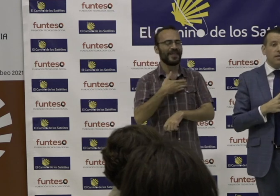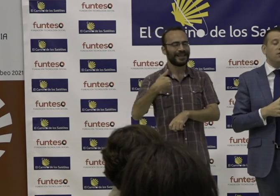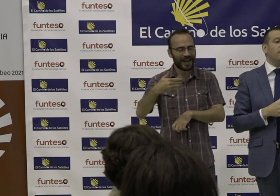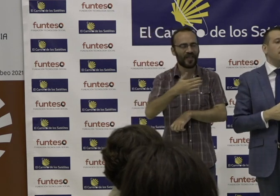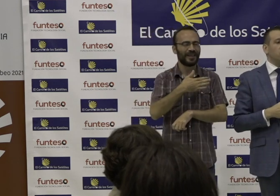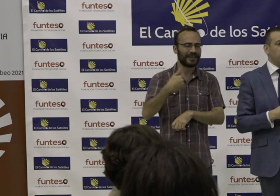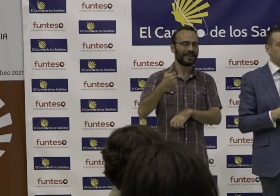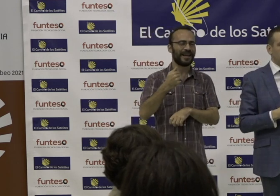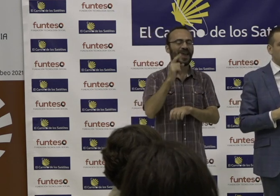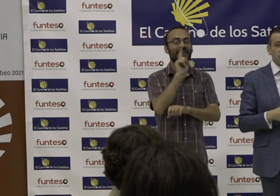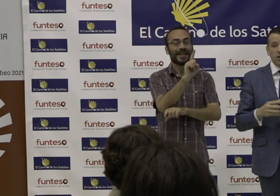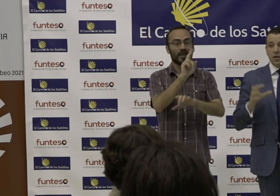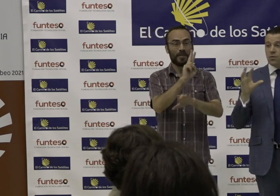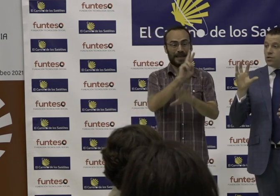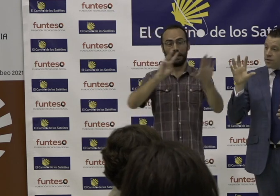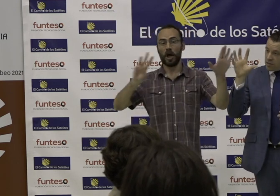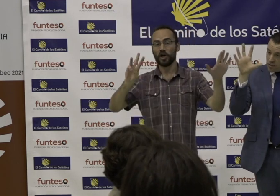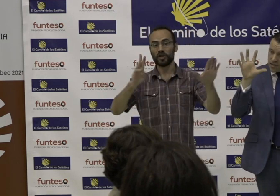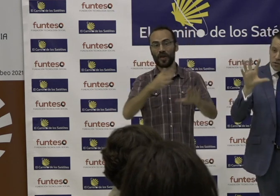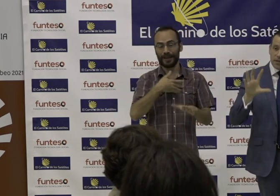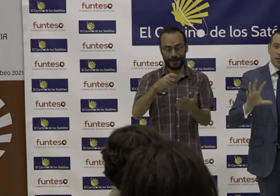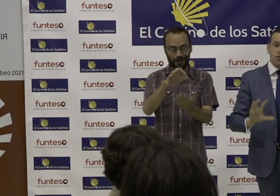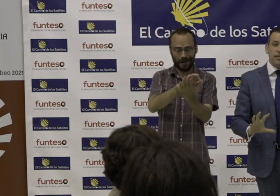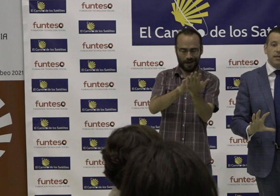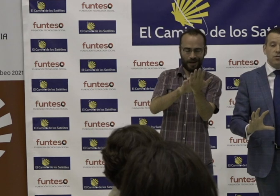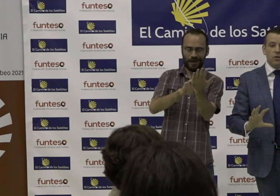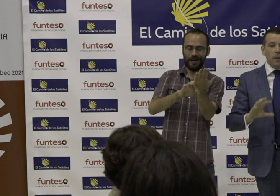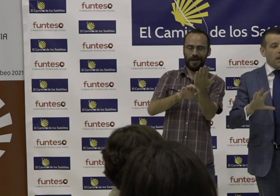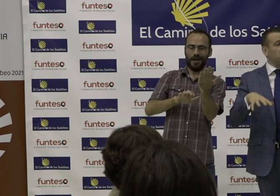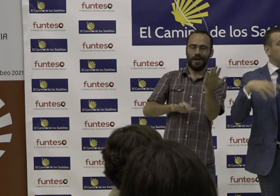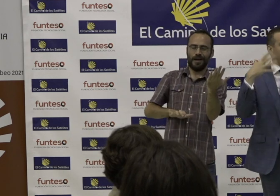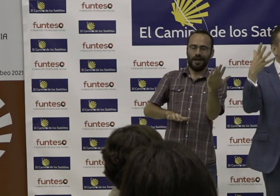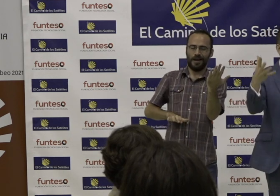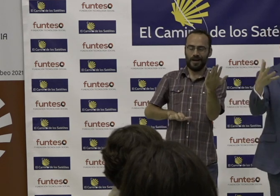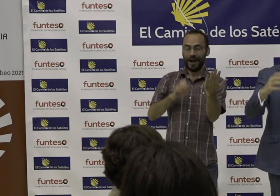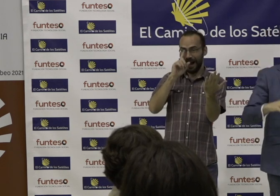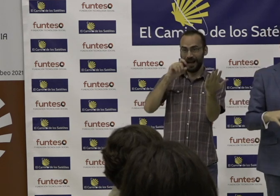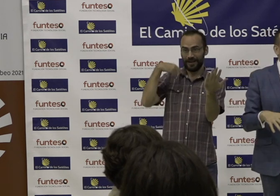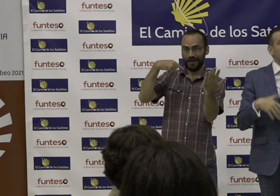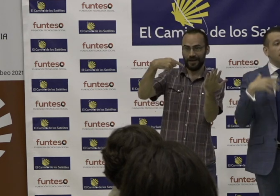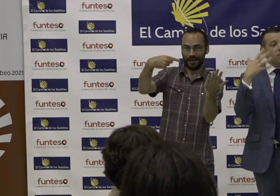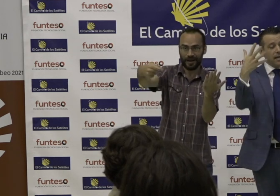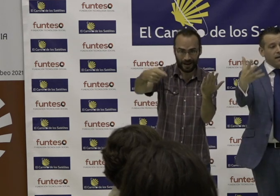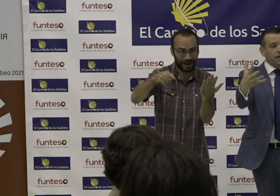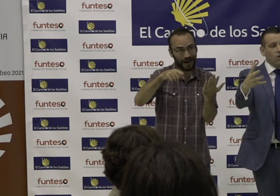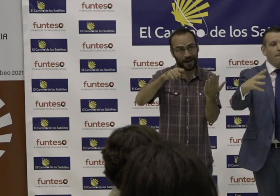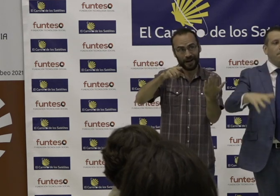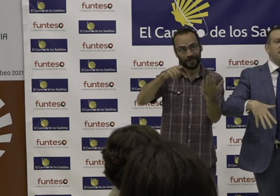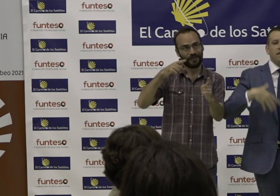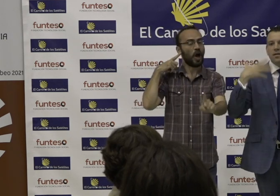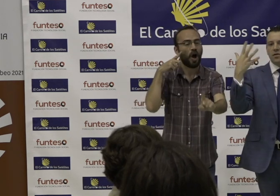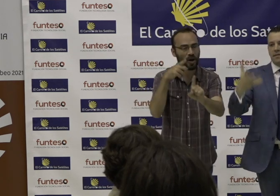Escribió 128 deseos. Y lo curioso de esos 128 deseos, años más tarde había conseguido y